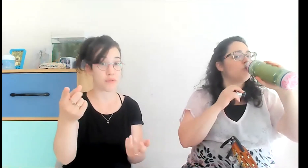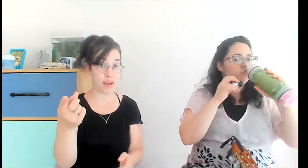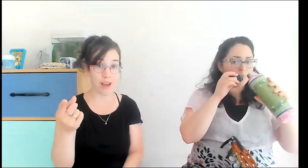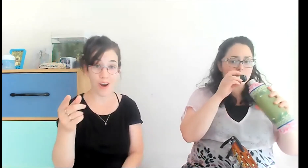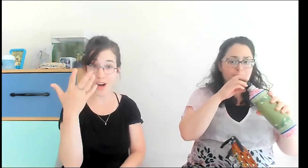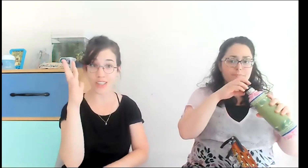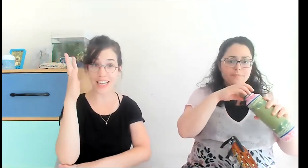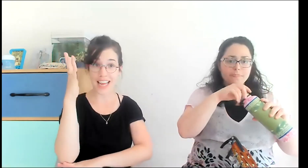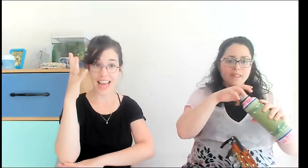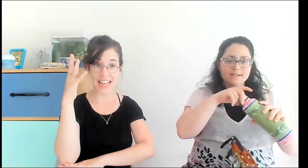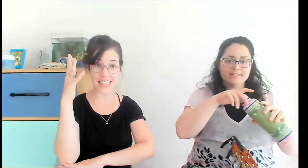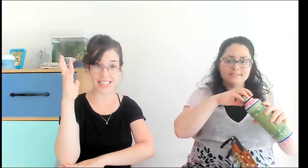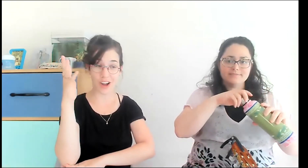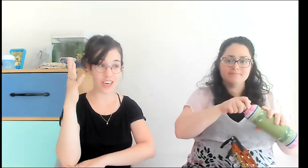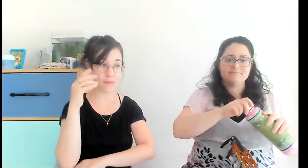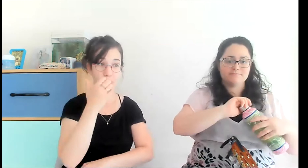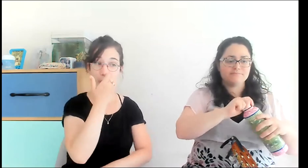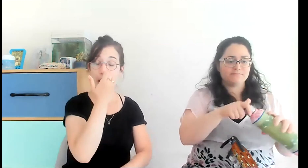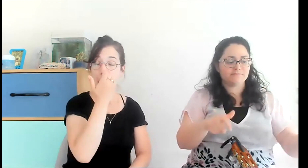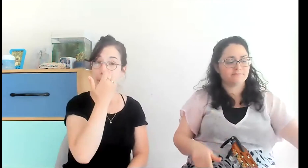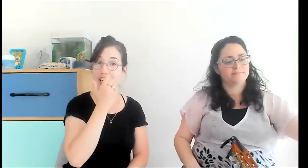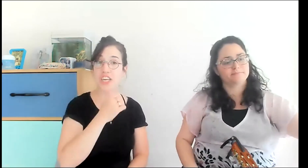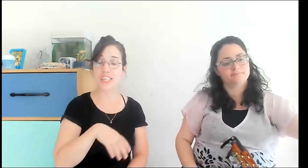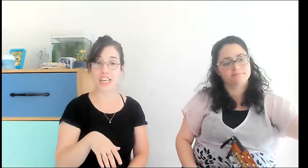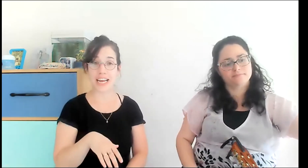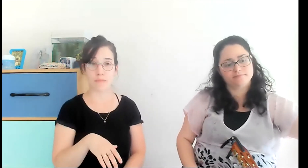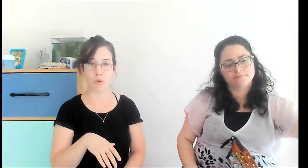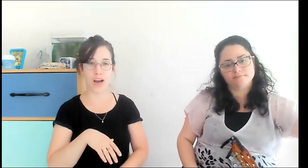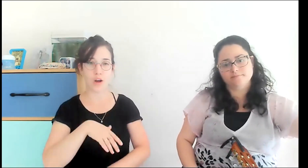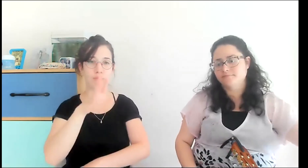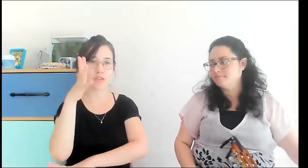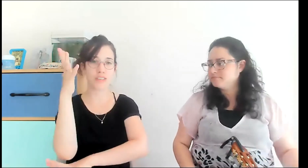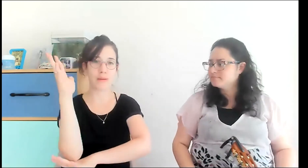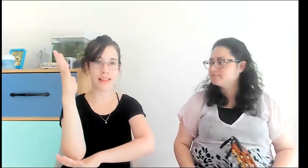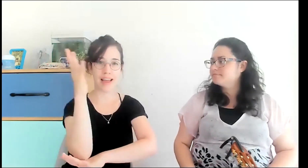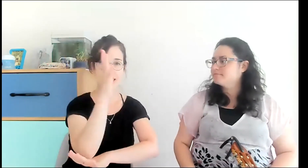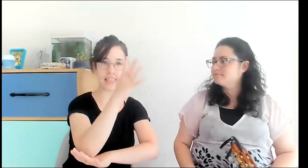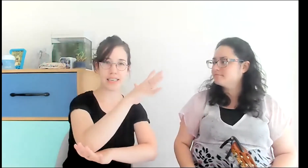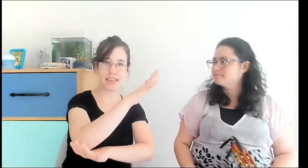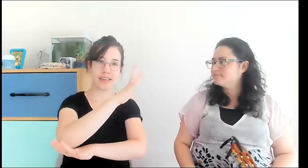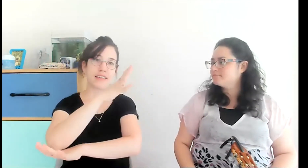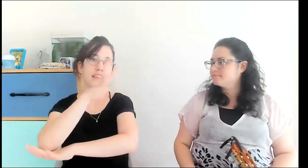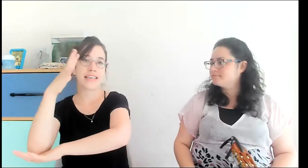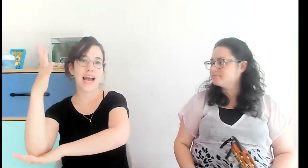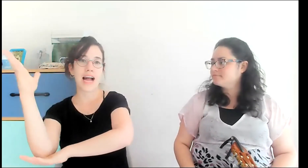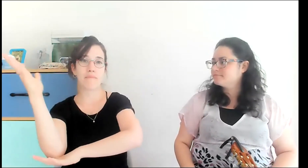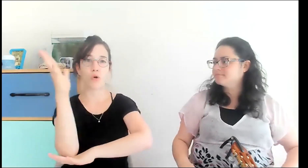יפה מאוד. עץ, נכון? מרשרש אילן ברוח, אנחנו ממש מסמנים את העץ נע